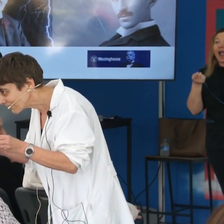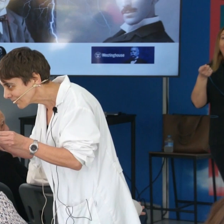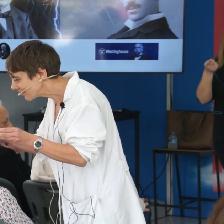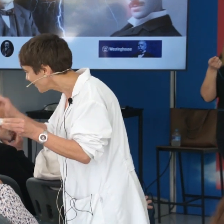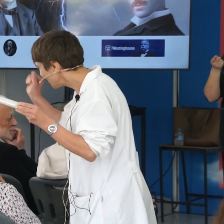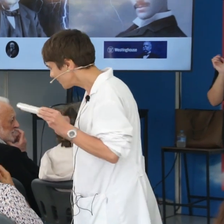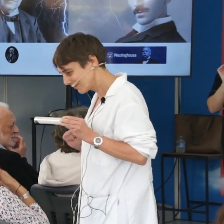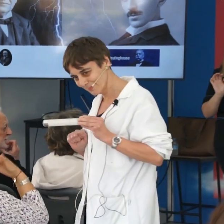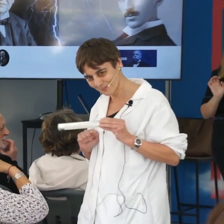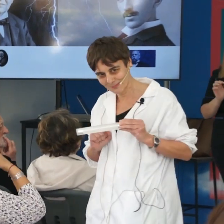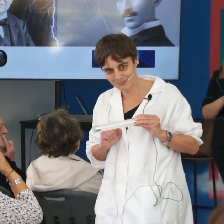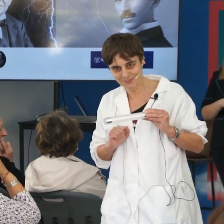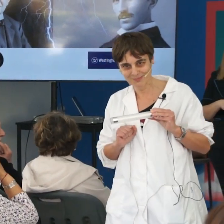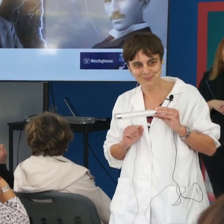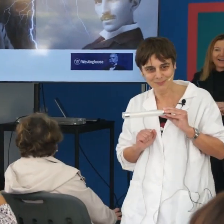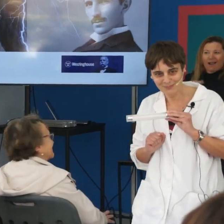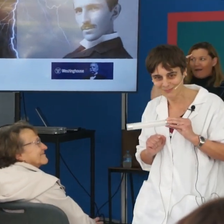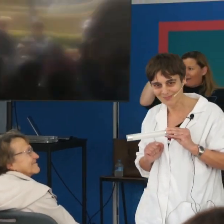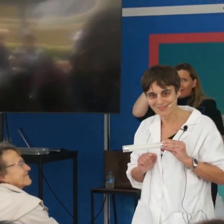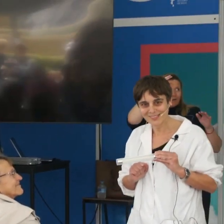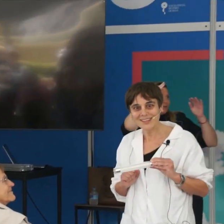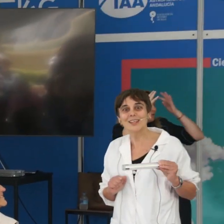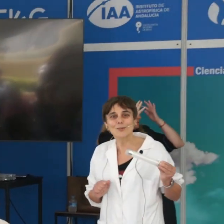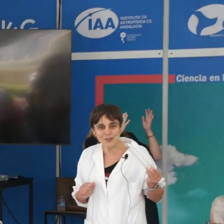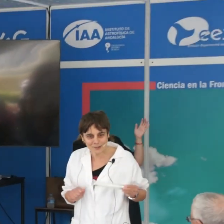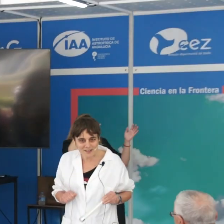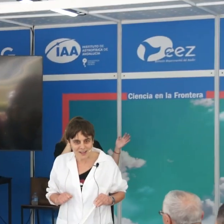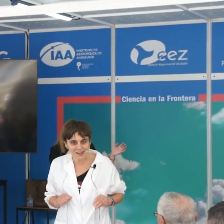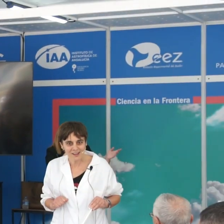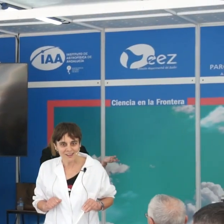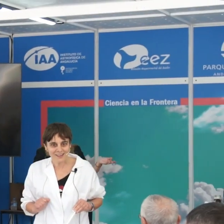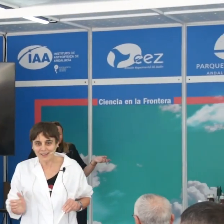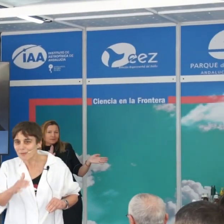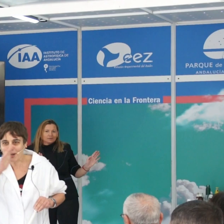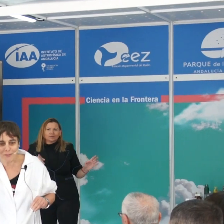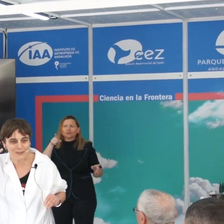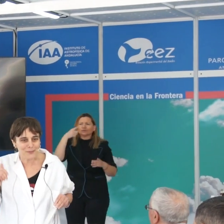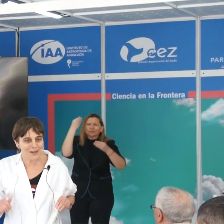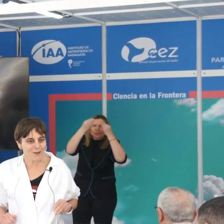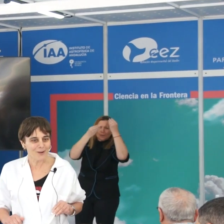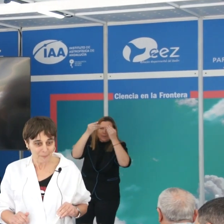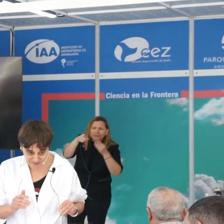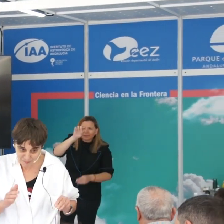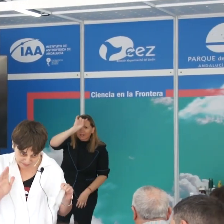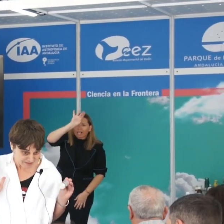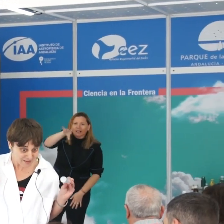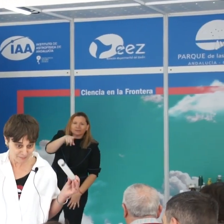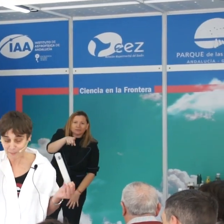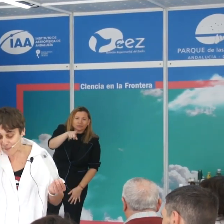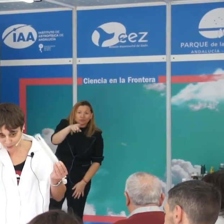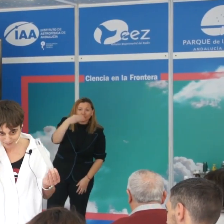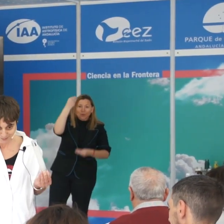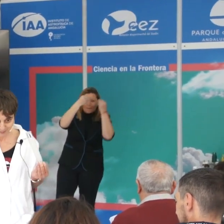¡Oh! ¡Qué barbaridad lo que pienso! ¿Y tú con qué piensas? Que te veo ahí muy asombrado.